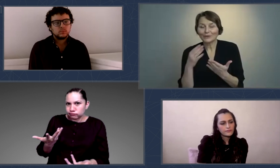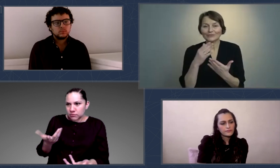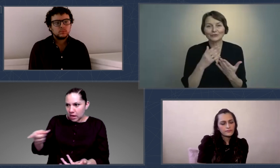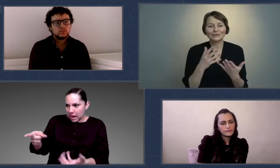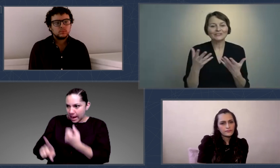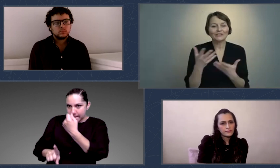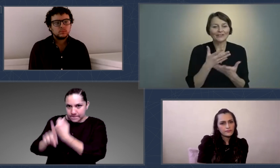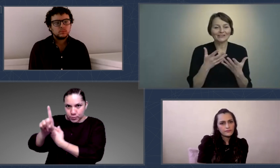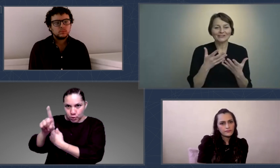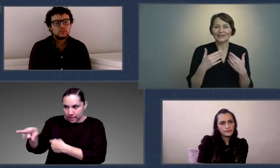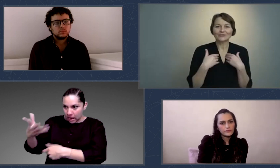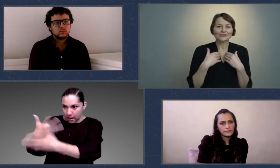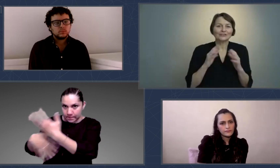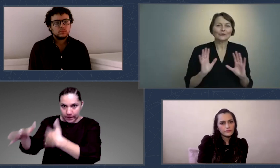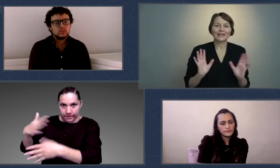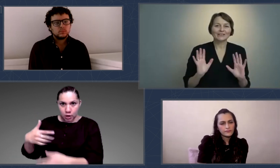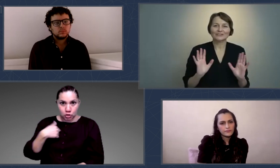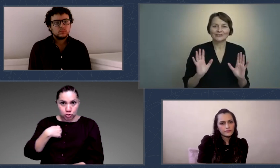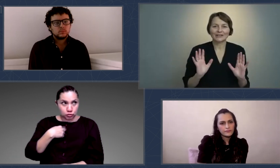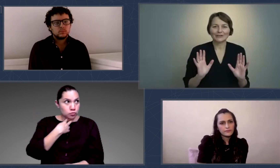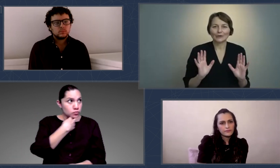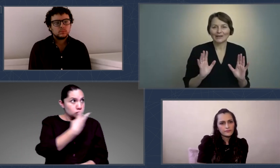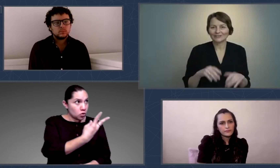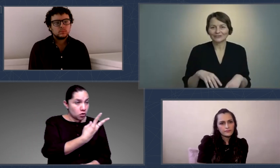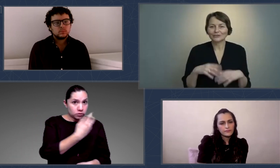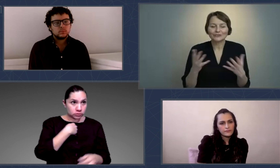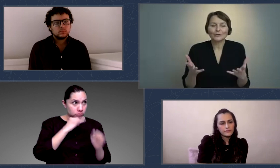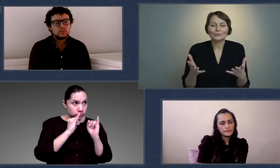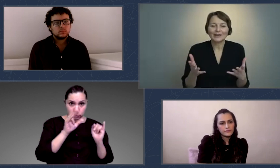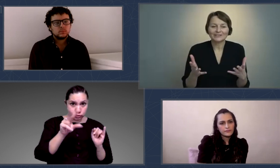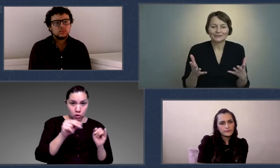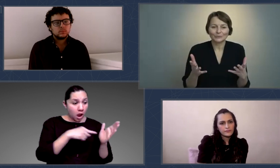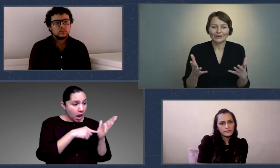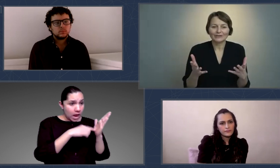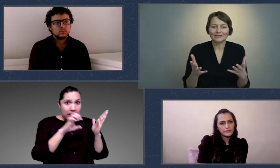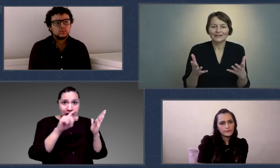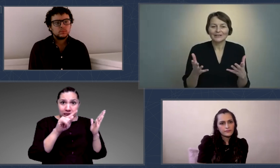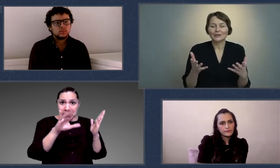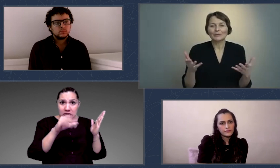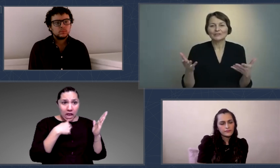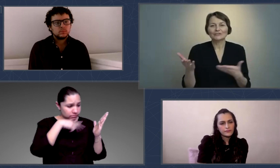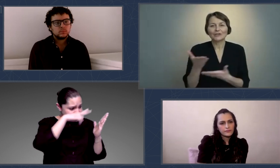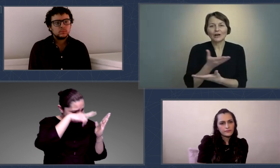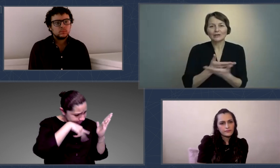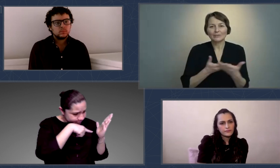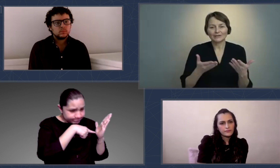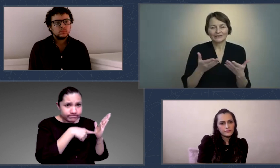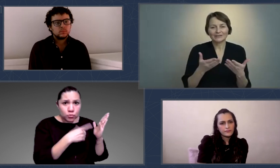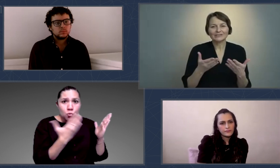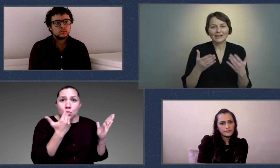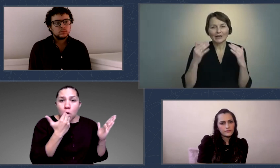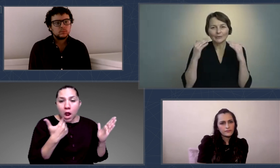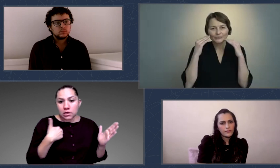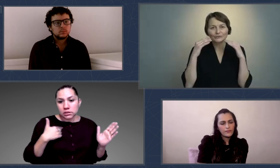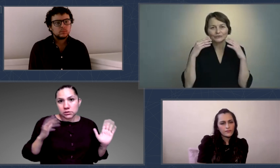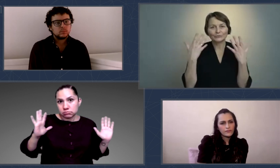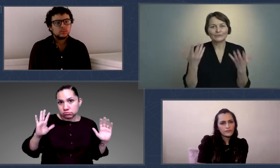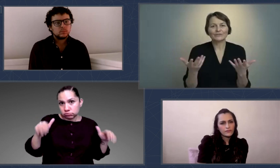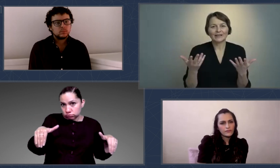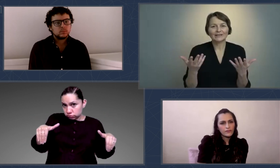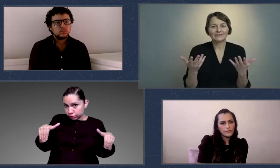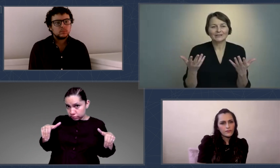entonces no hago nada, o el código de ética es tan estricto que no puso que dije nada, pero está implícito que yo no